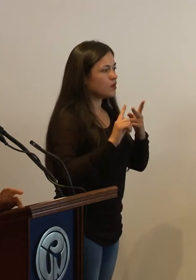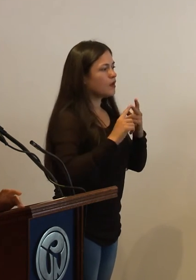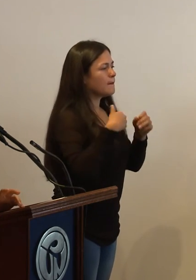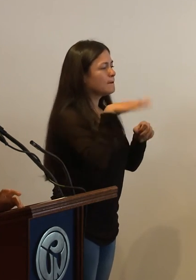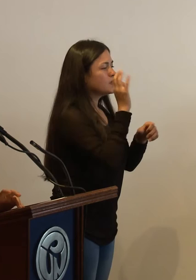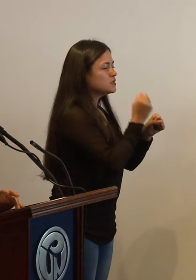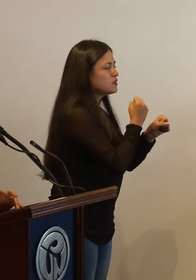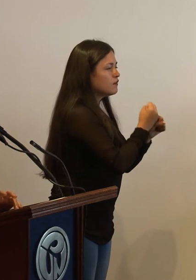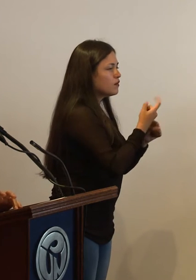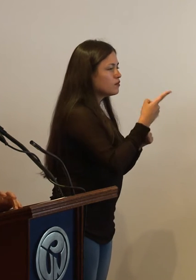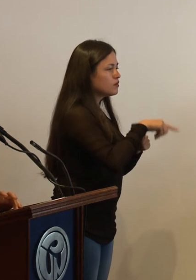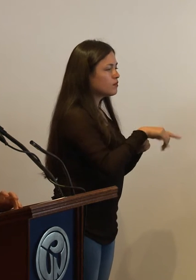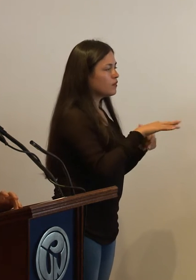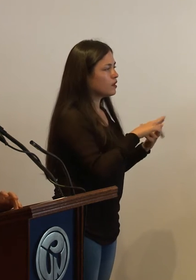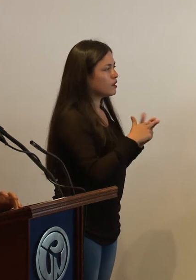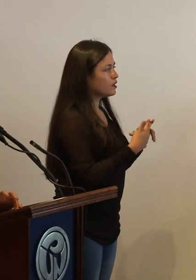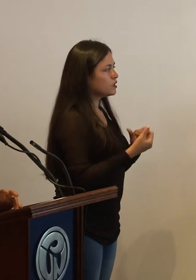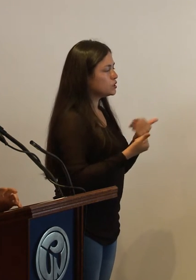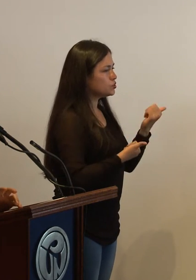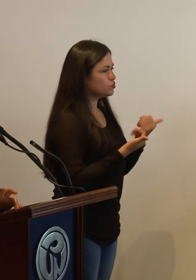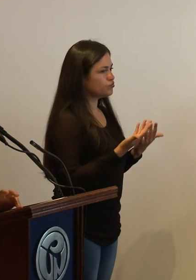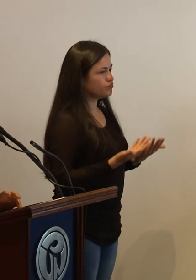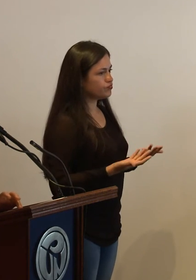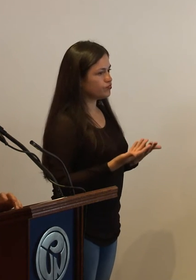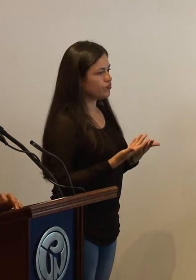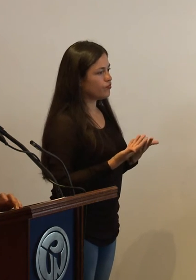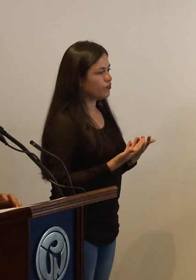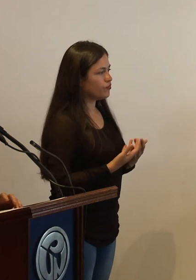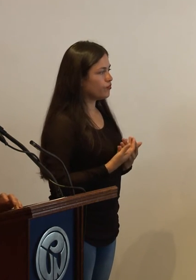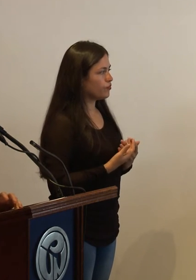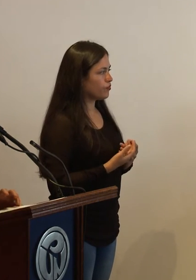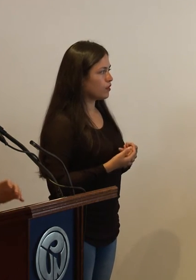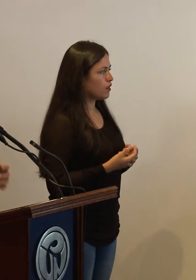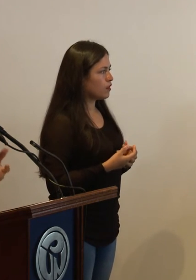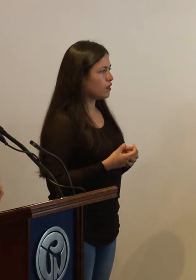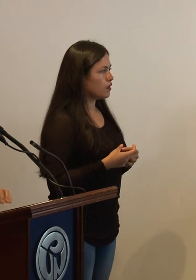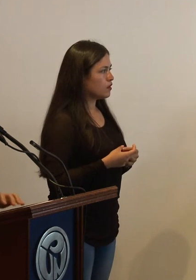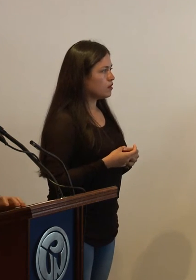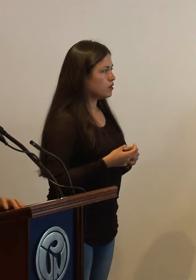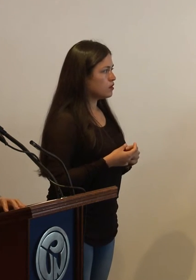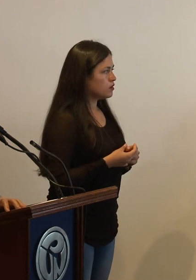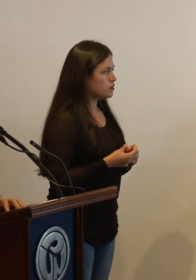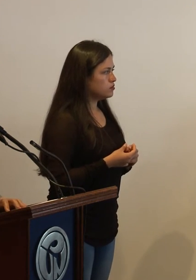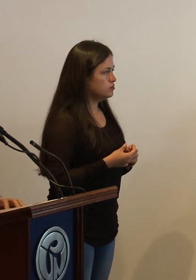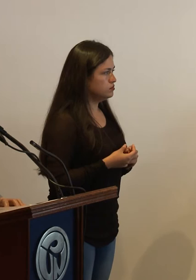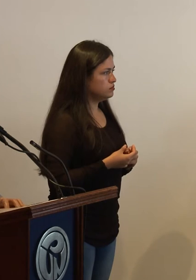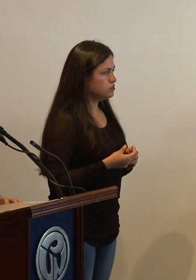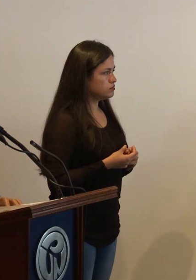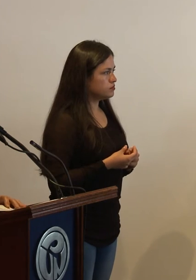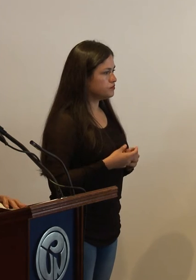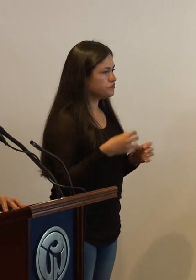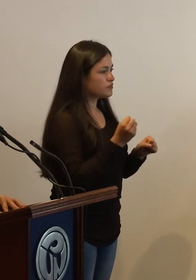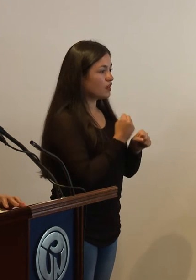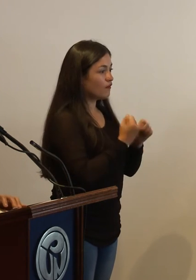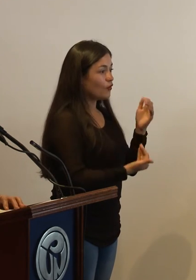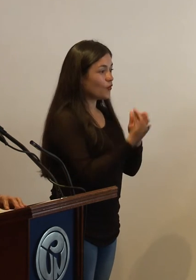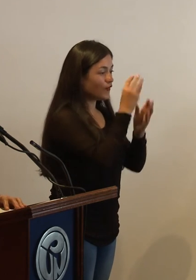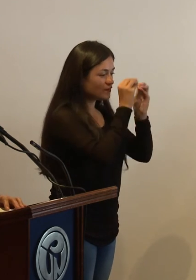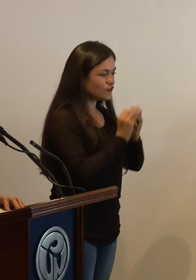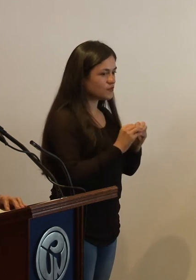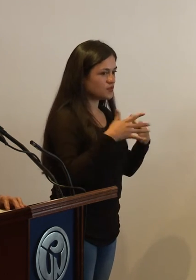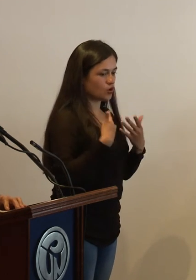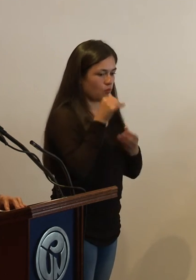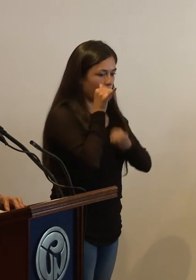mucho trabajo en términos de nuevas digamos, formas de asumir lo